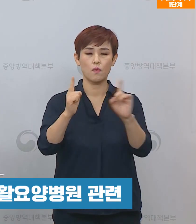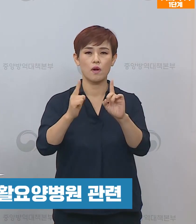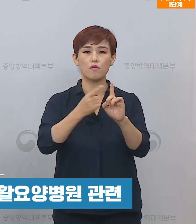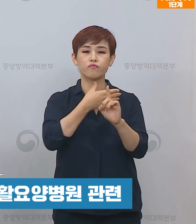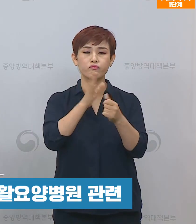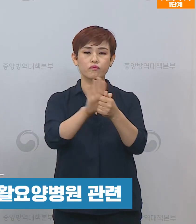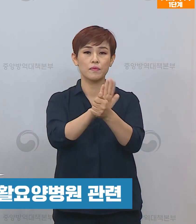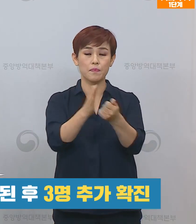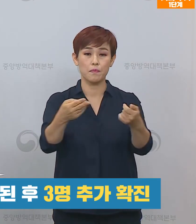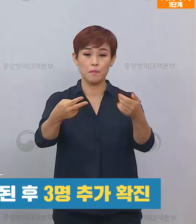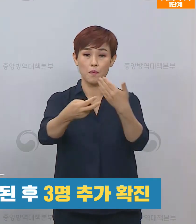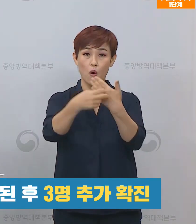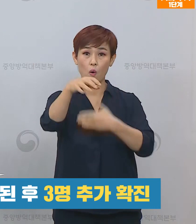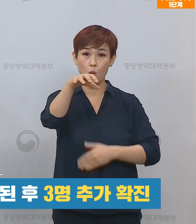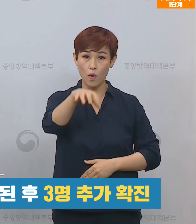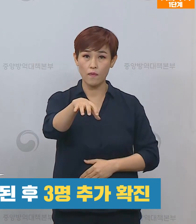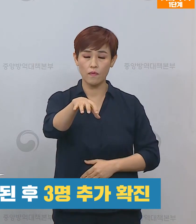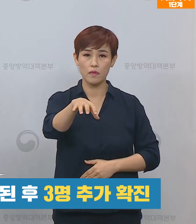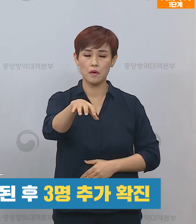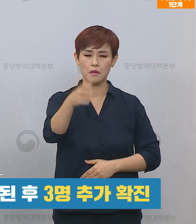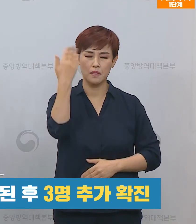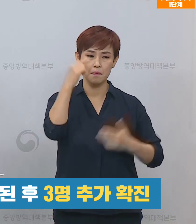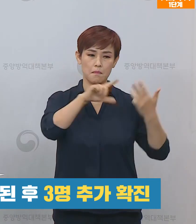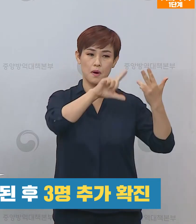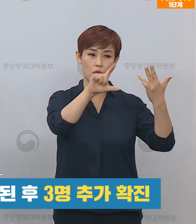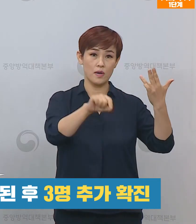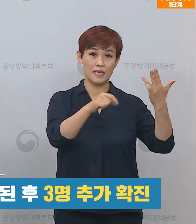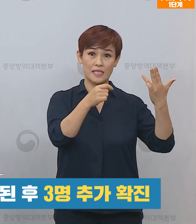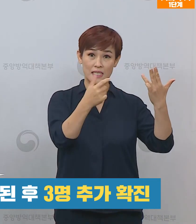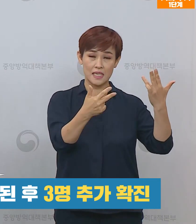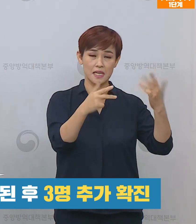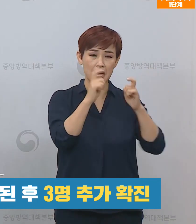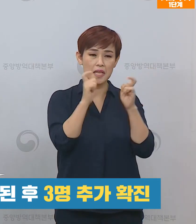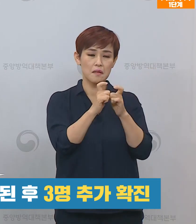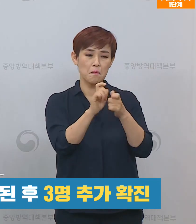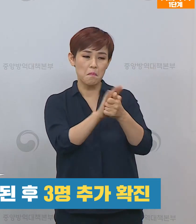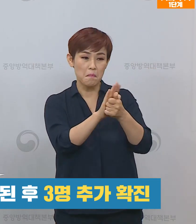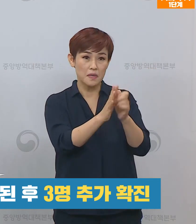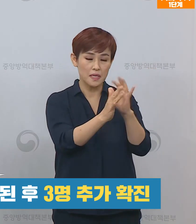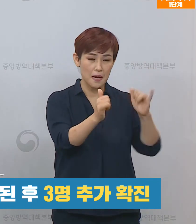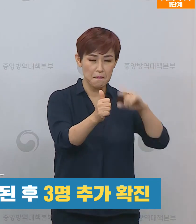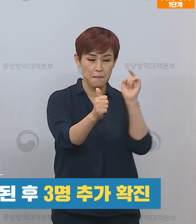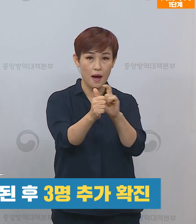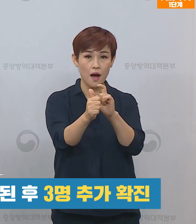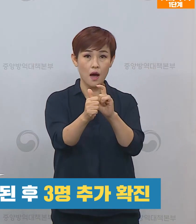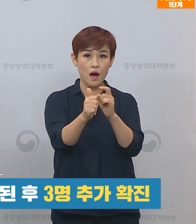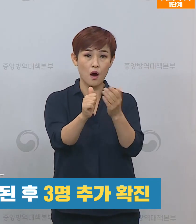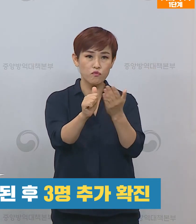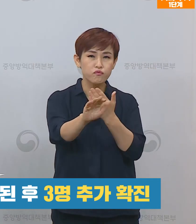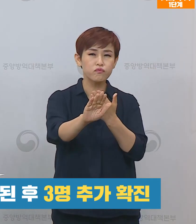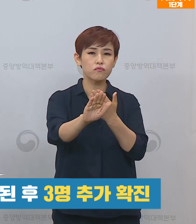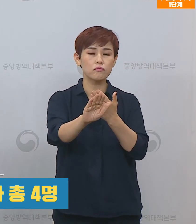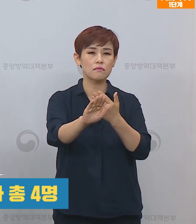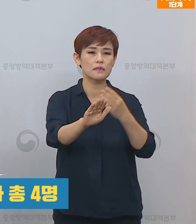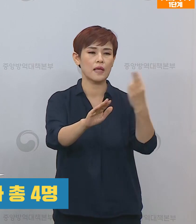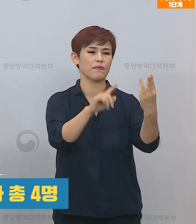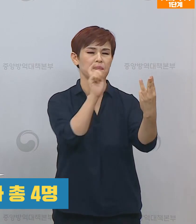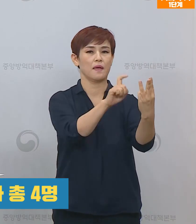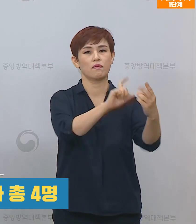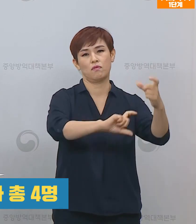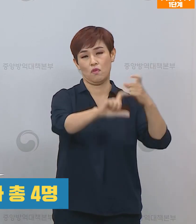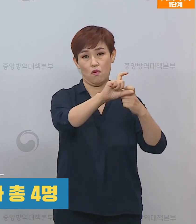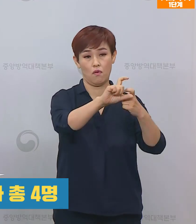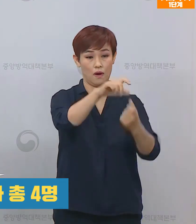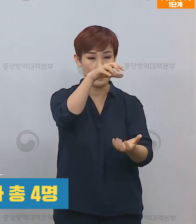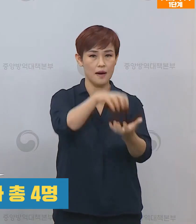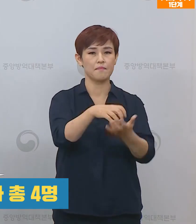은천재활요양병원 관련해서 지난 8월 7일 개인 간병인이 확진된 후에 3명이 추가로 확진되어서 현재까지